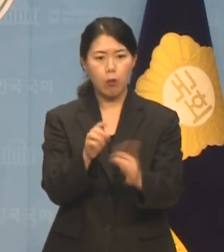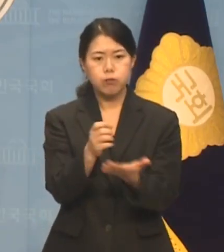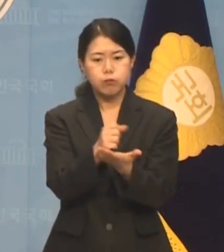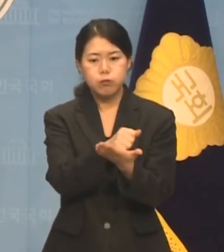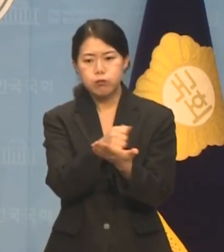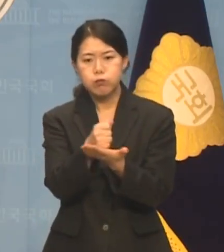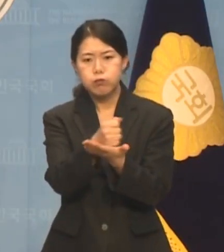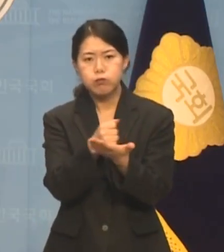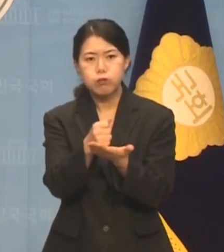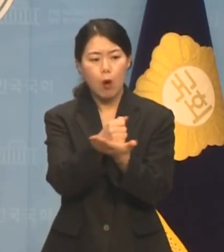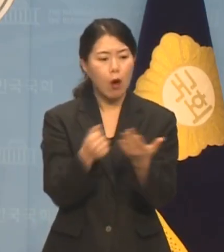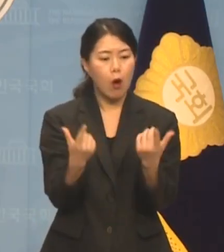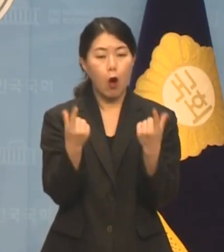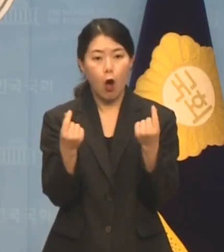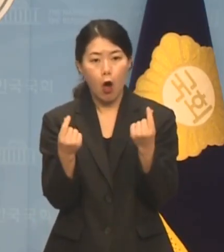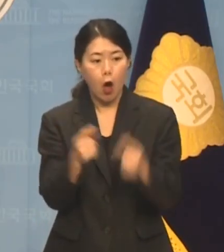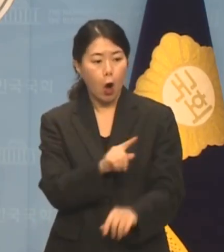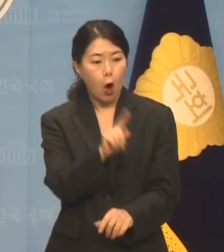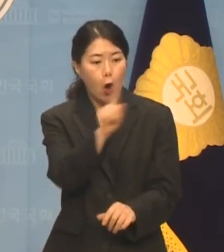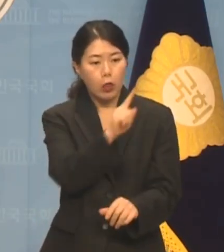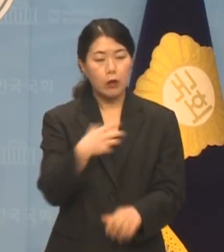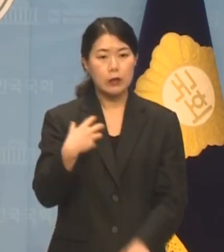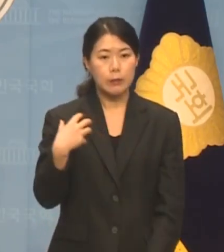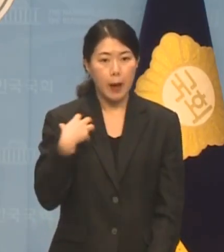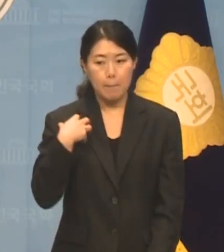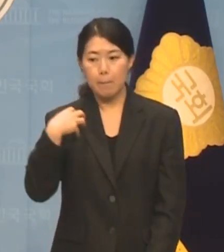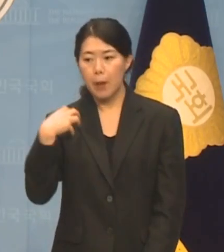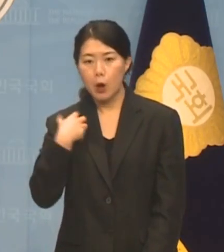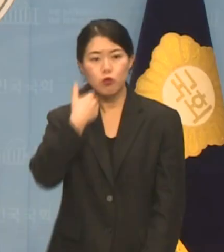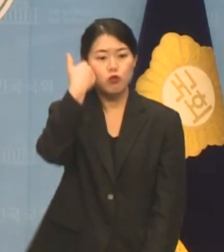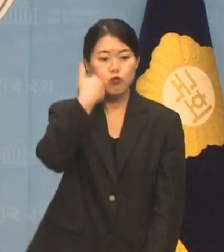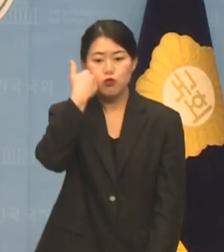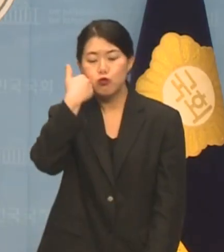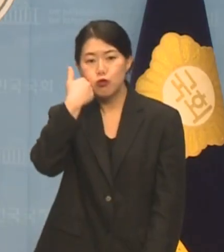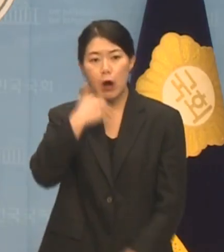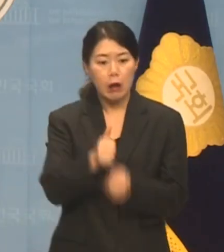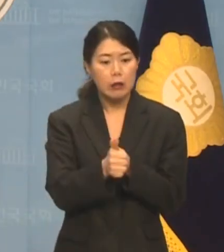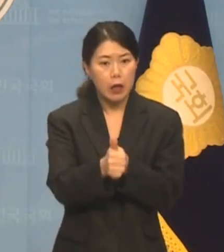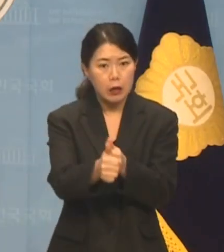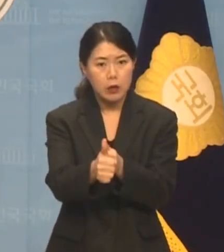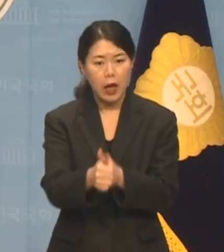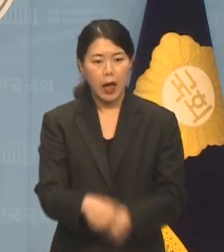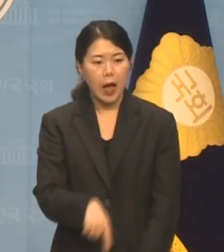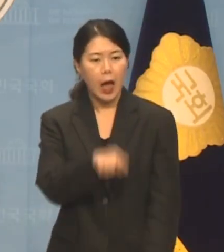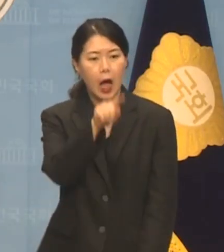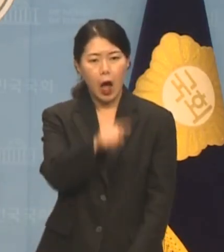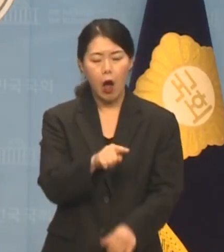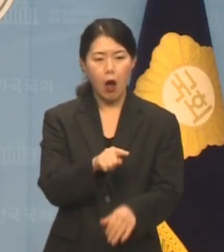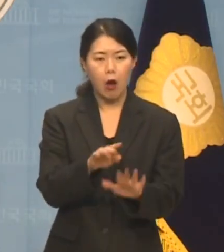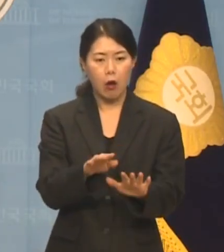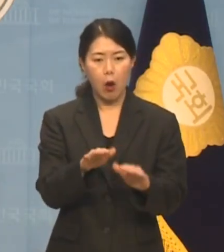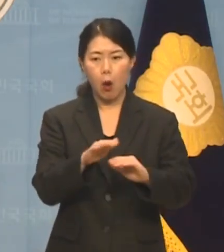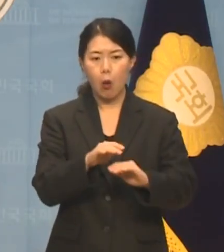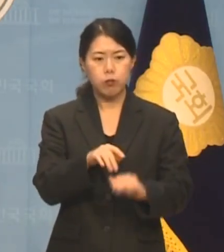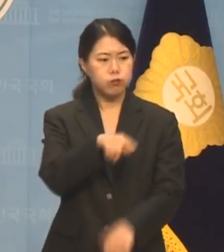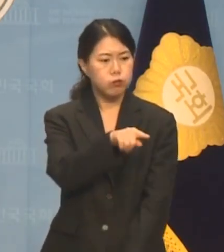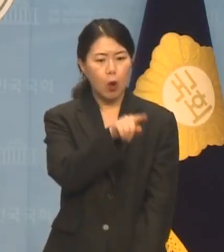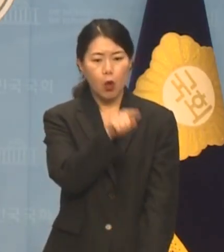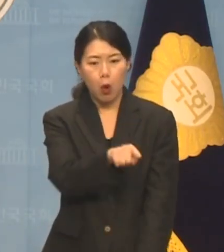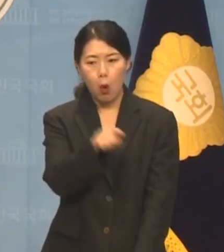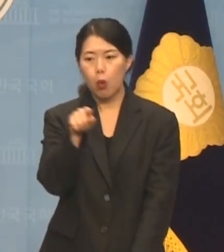복불복처럼 어떤 판사가 담당하느냐에 따라 마치 노를 띠듯이